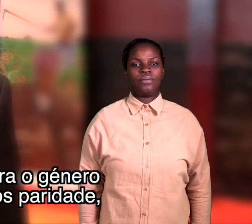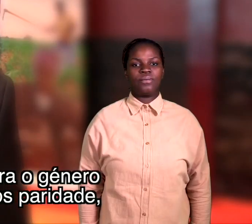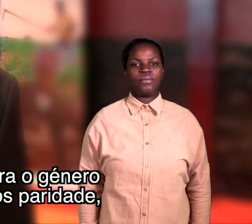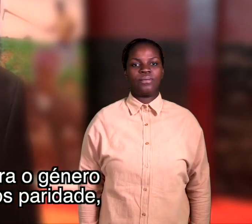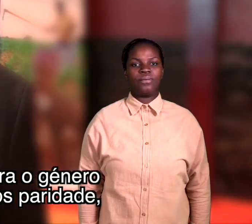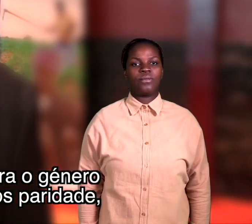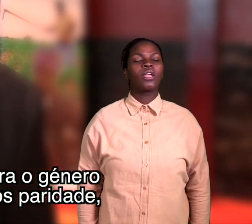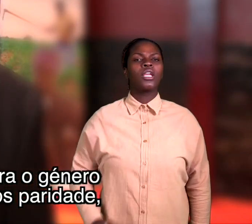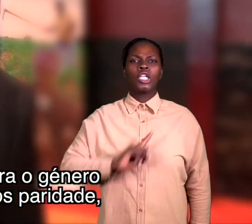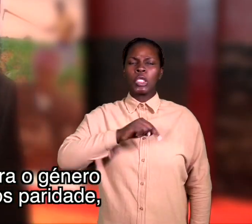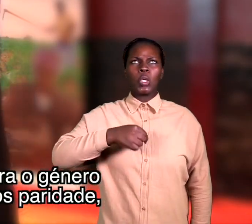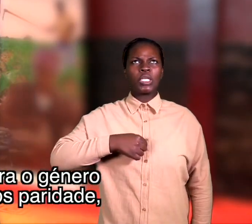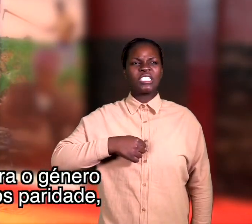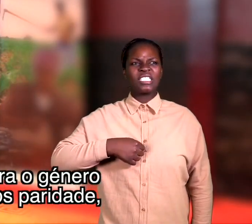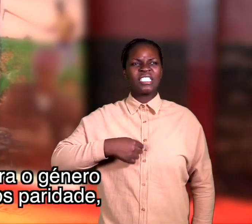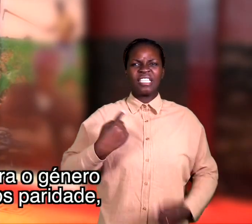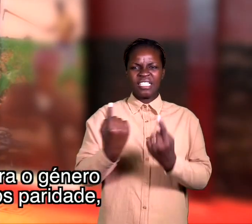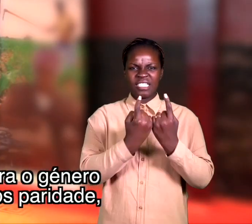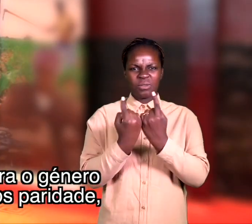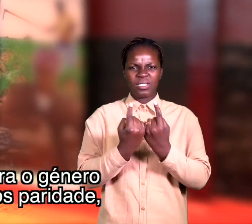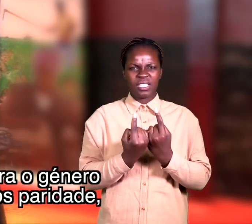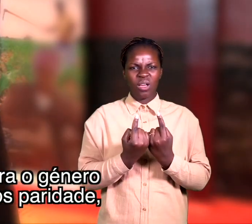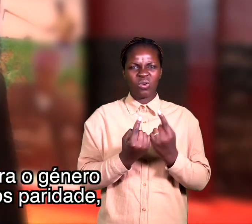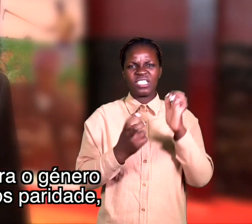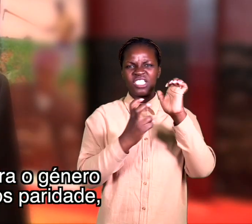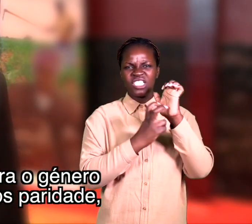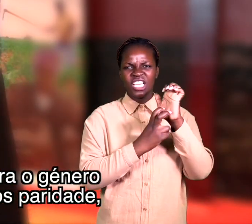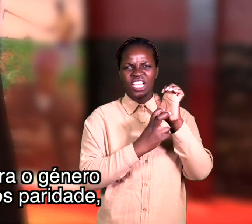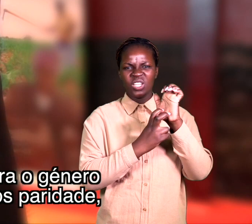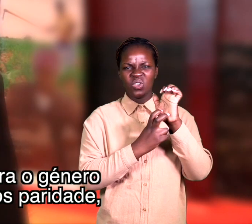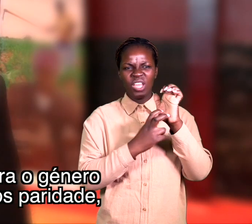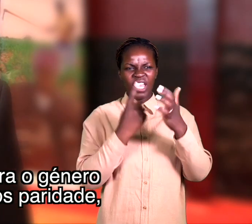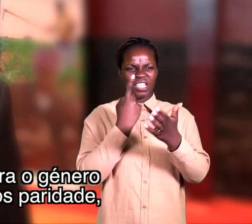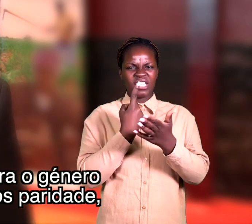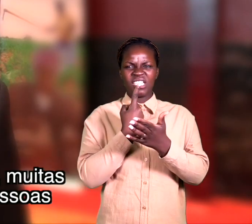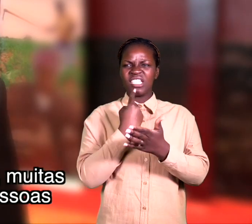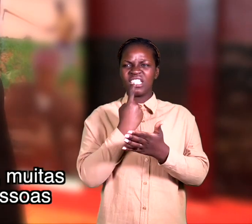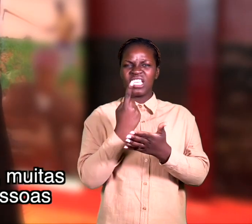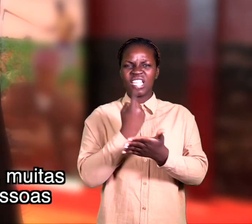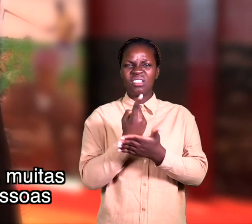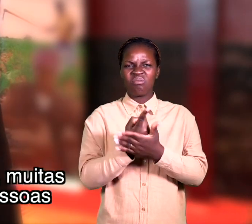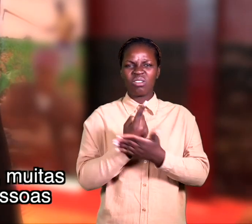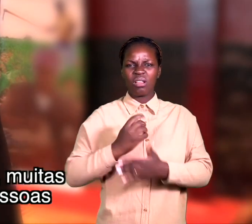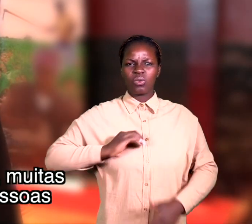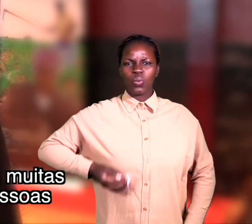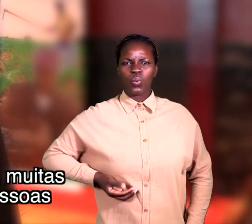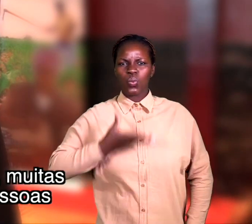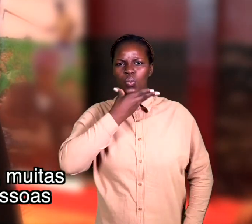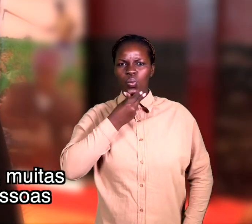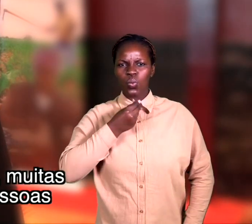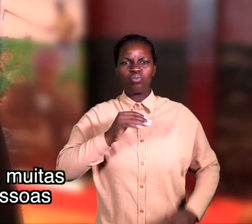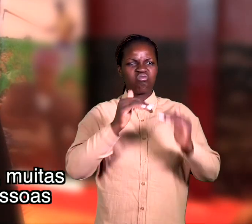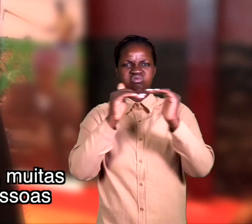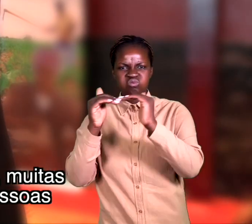A verdade é que não se pode olhar para o género como apenas a questões de que temos de paridade, não é? O que temos